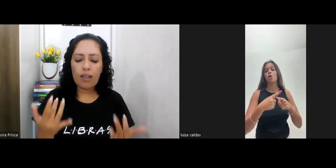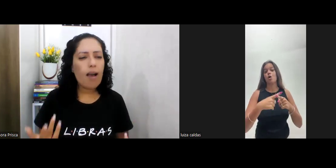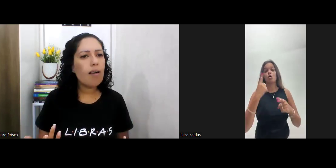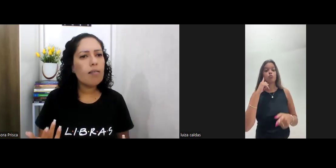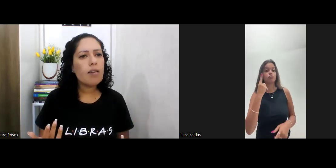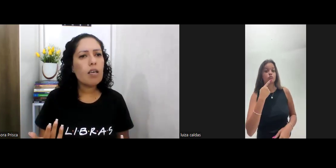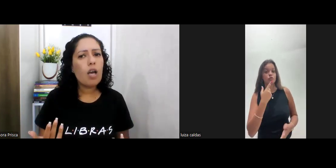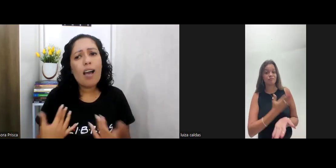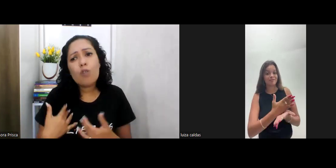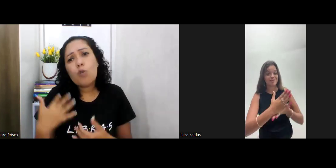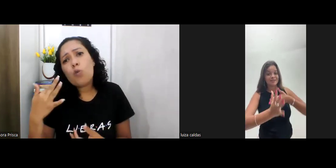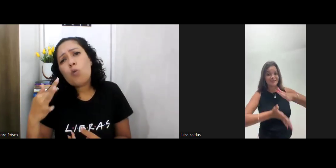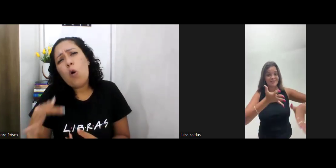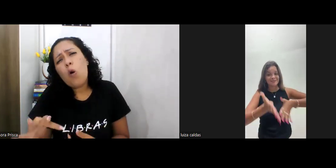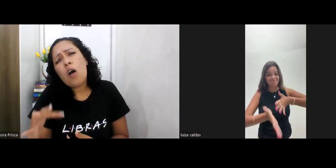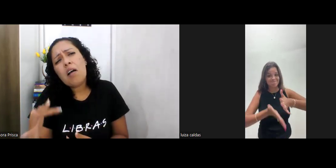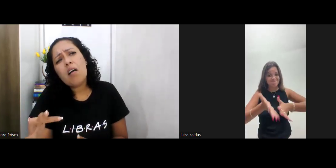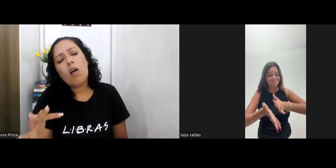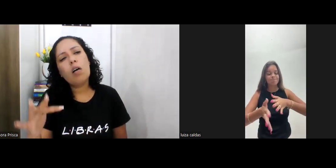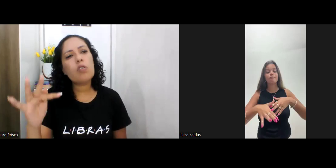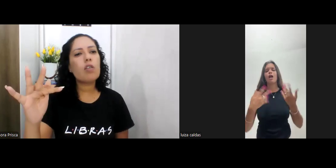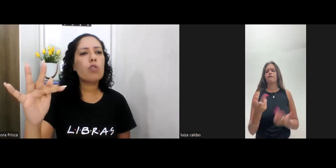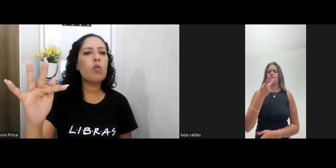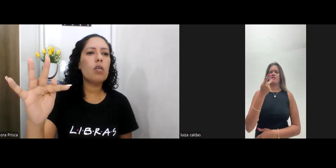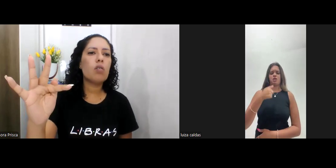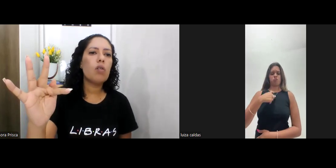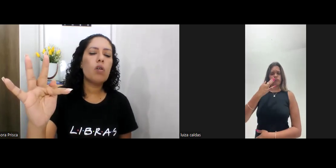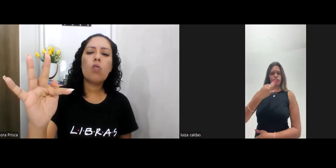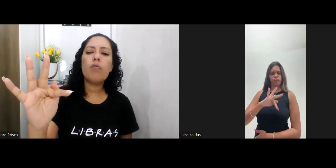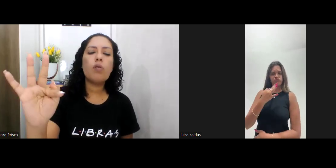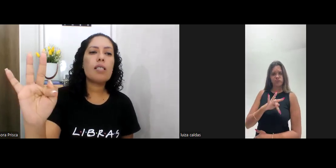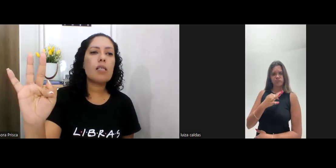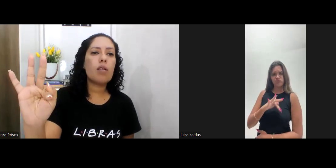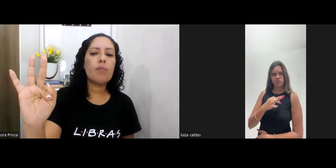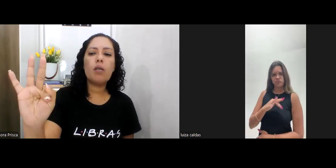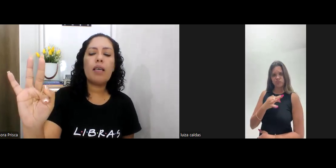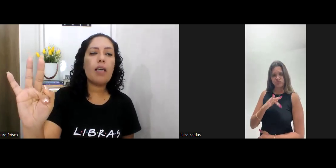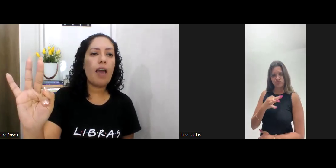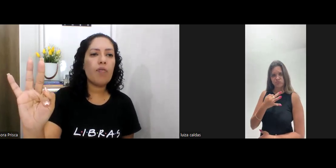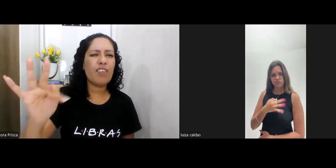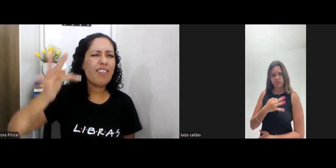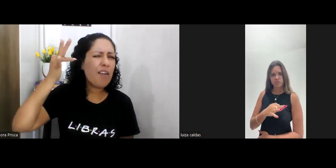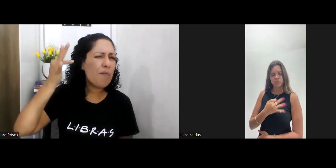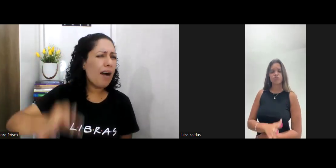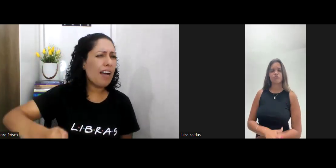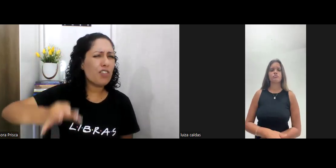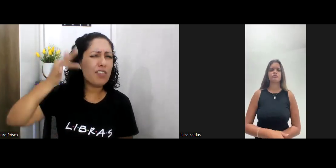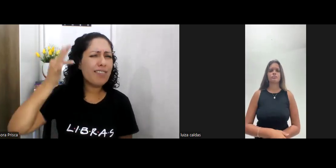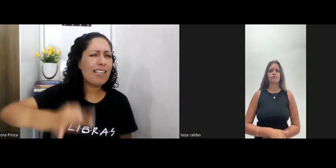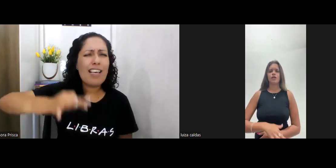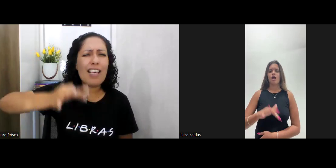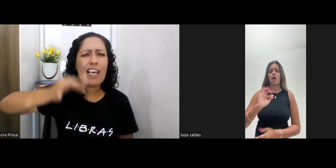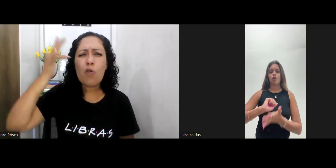E ele vai falar: Ah, eu tô com dor. Olha o sinal de dor. Configuração da mão é em F.